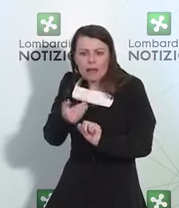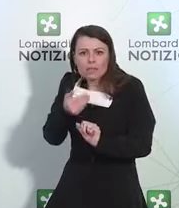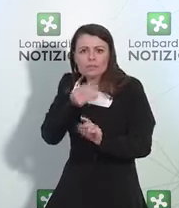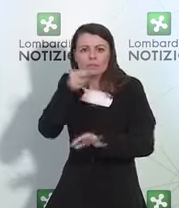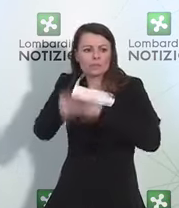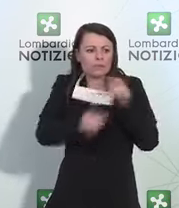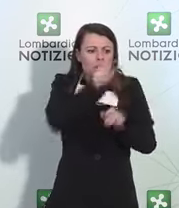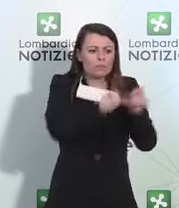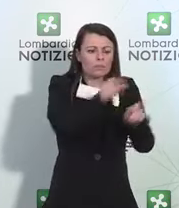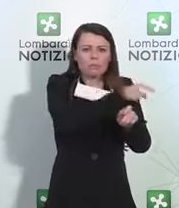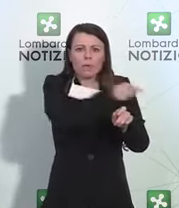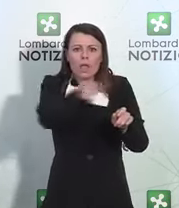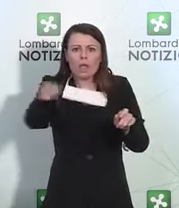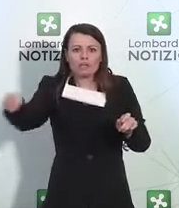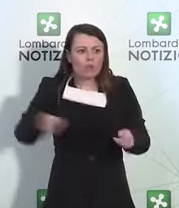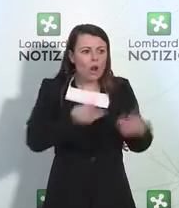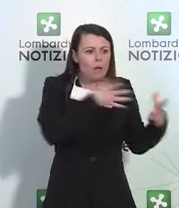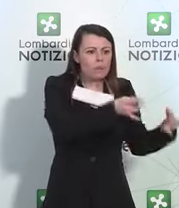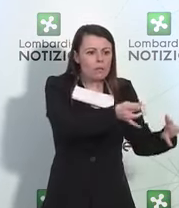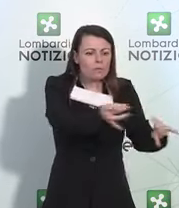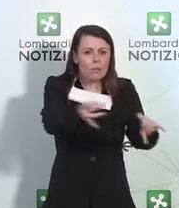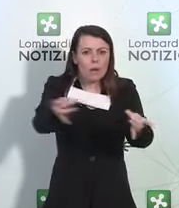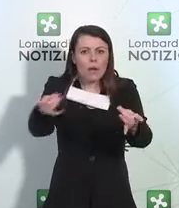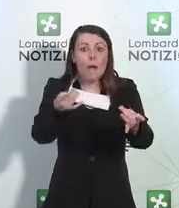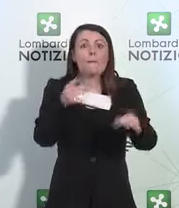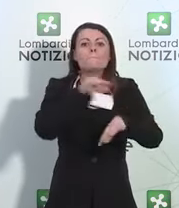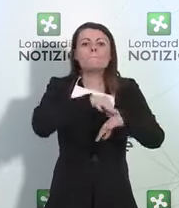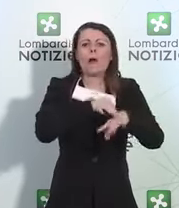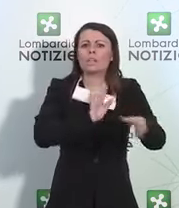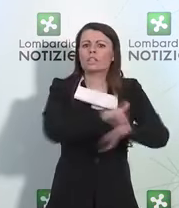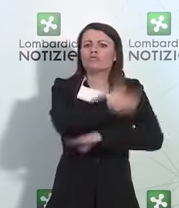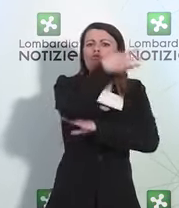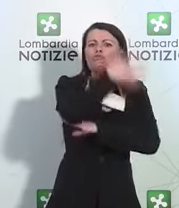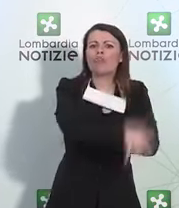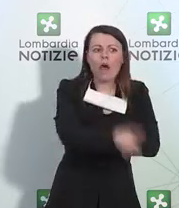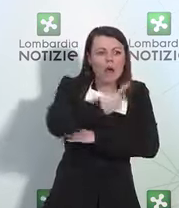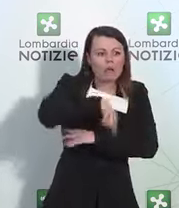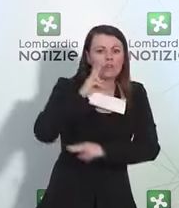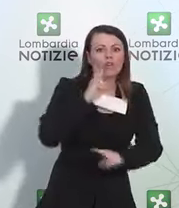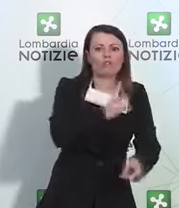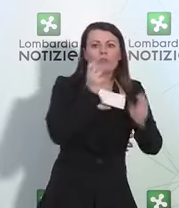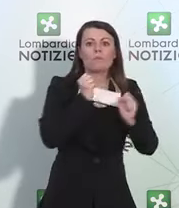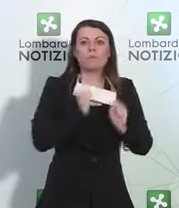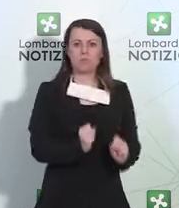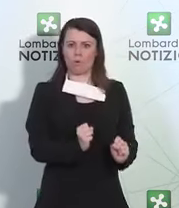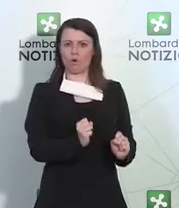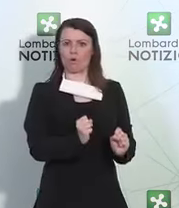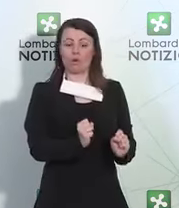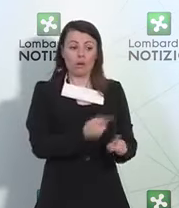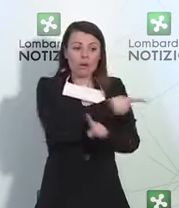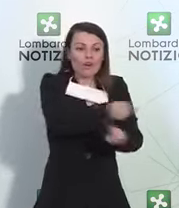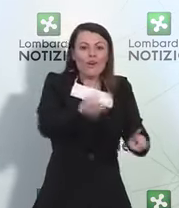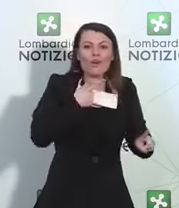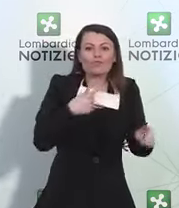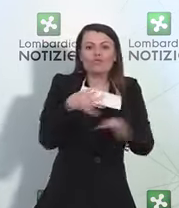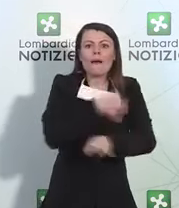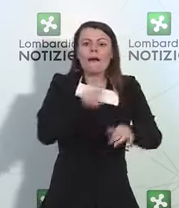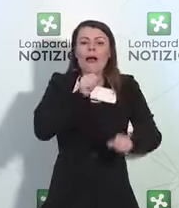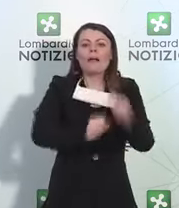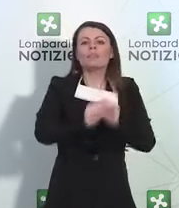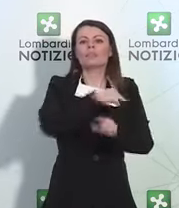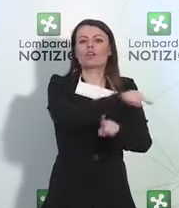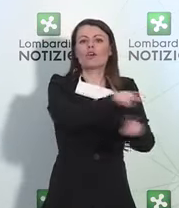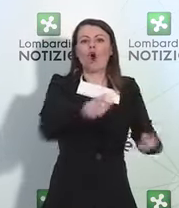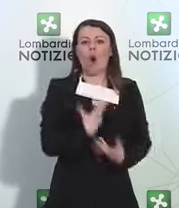state che hanno già superato la malattia quindi che hanno delle protezioni che hanno degli anticorpi che